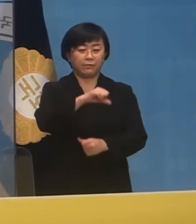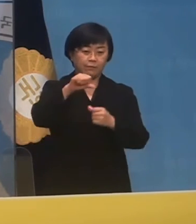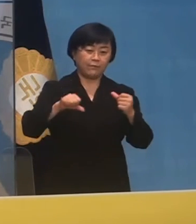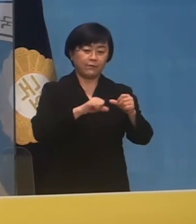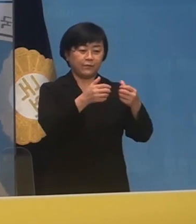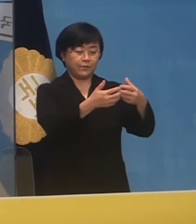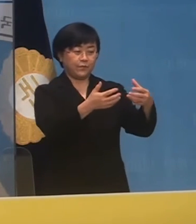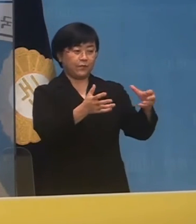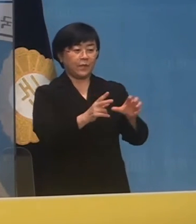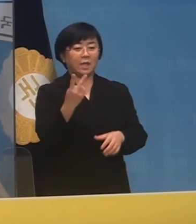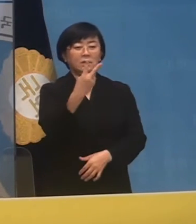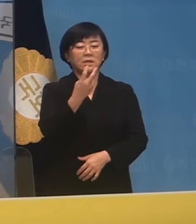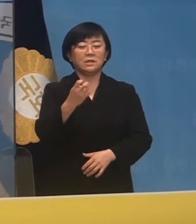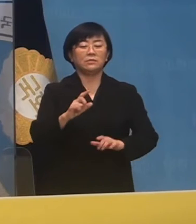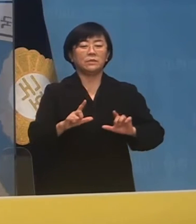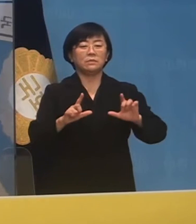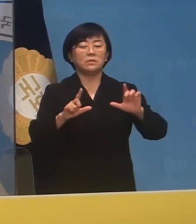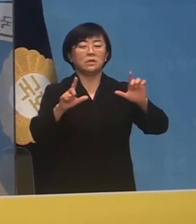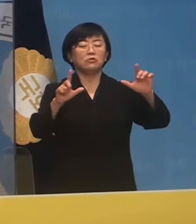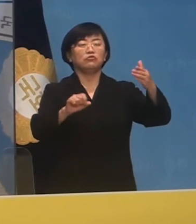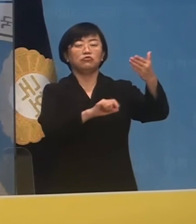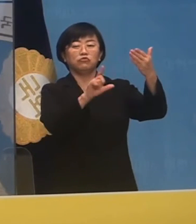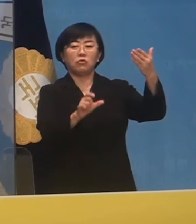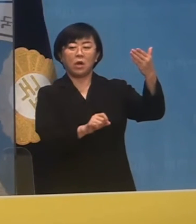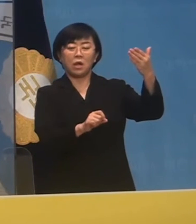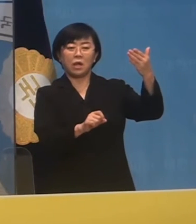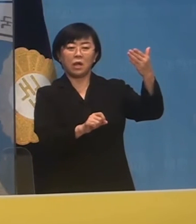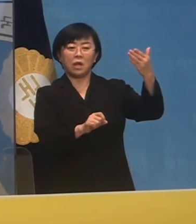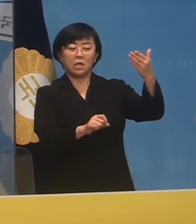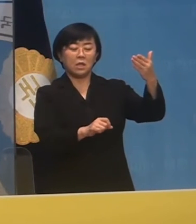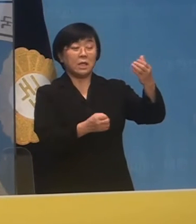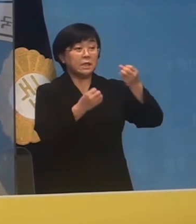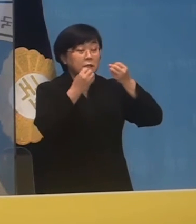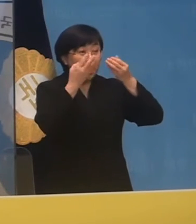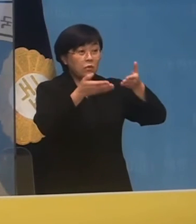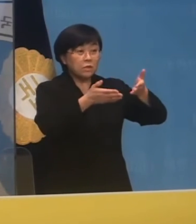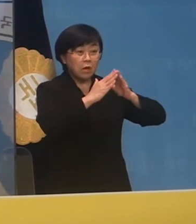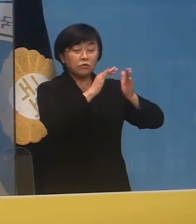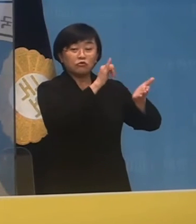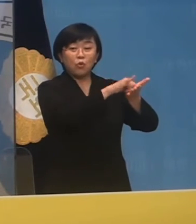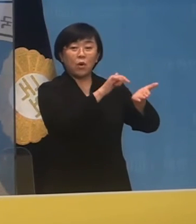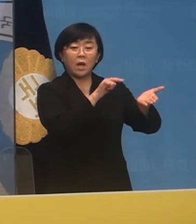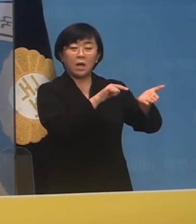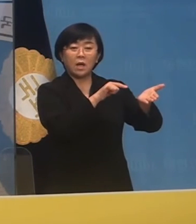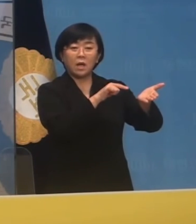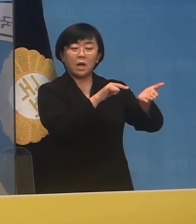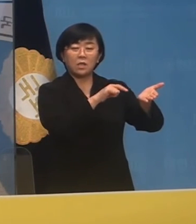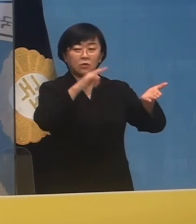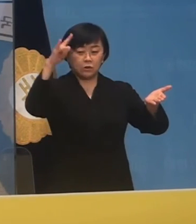환경부는 지난 2020년 9월 새만금 수상 태양광